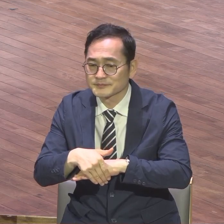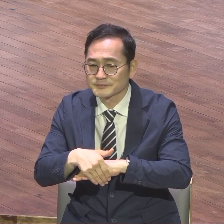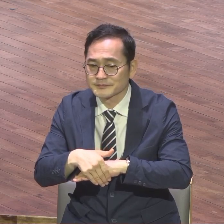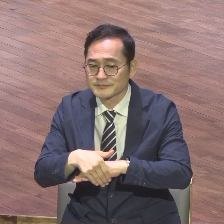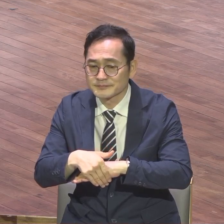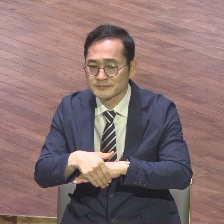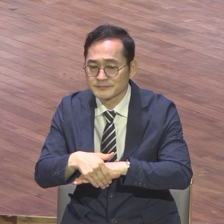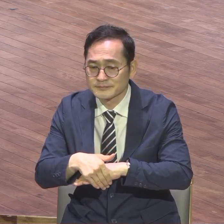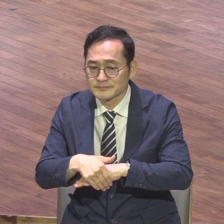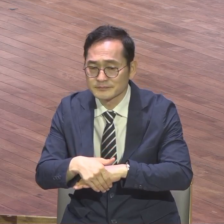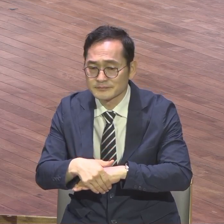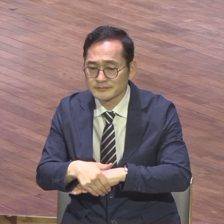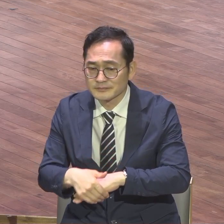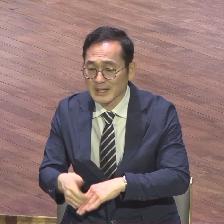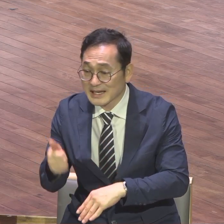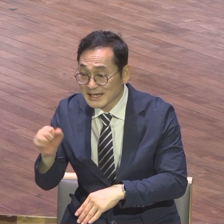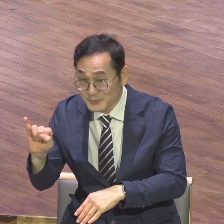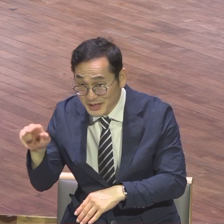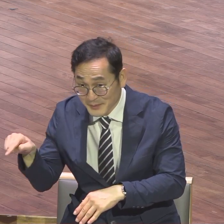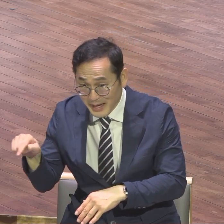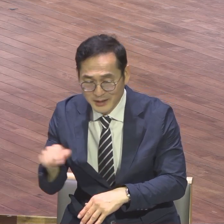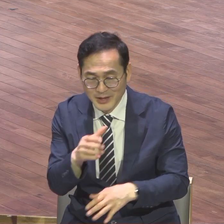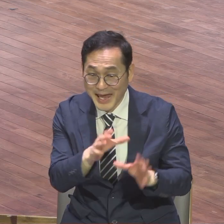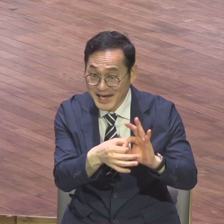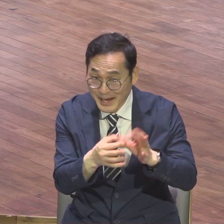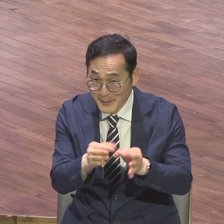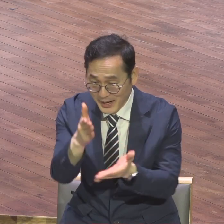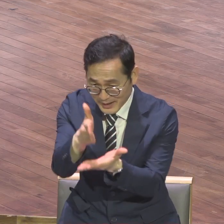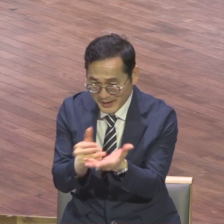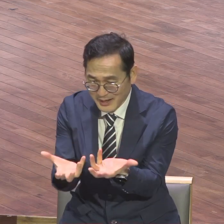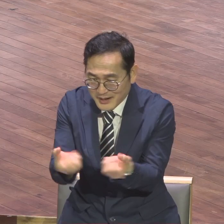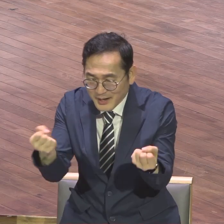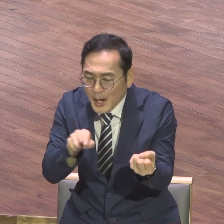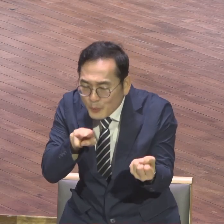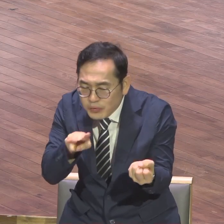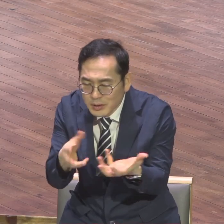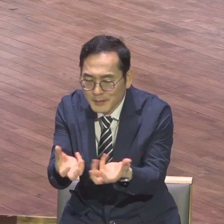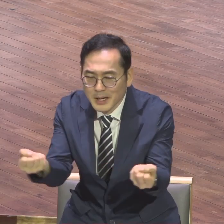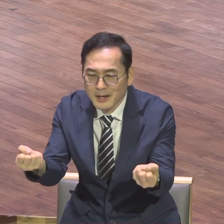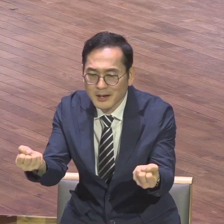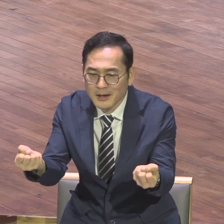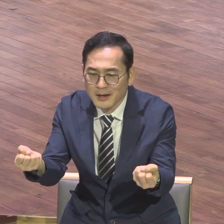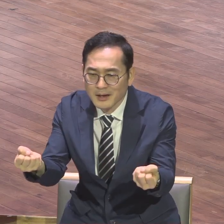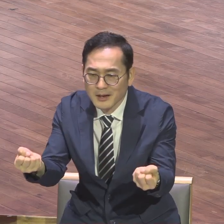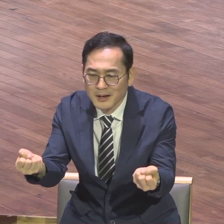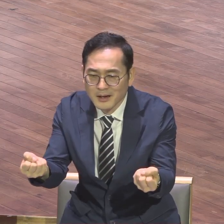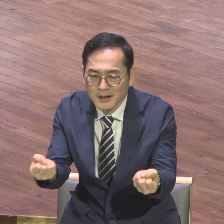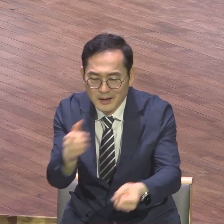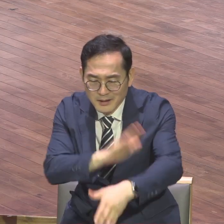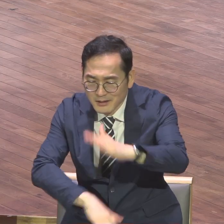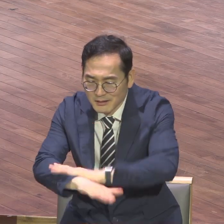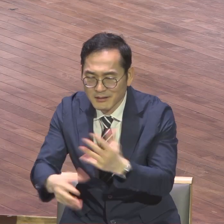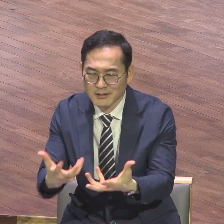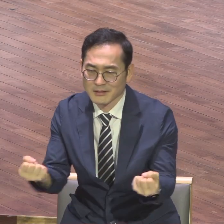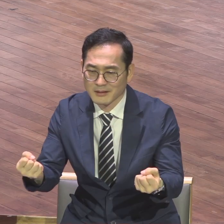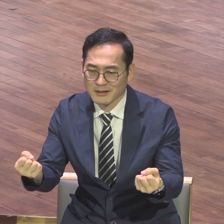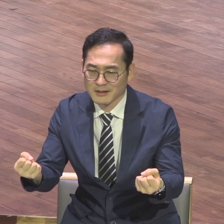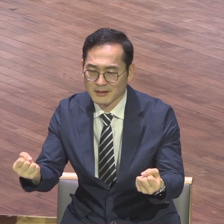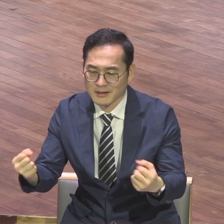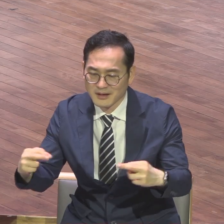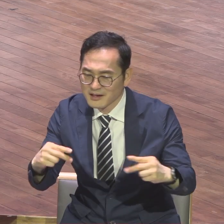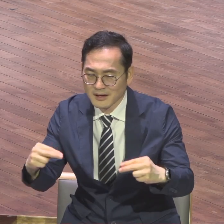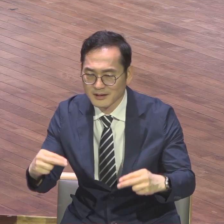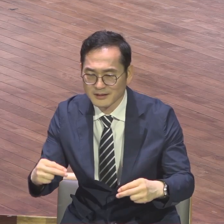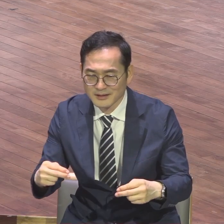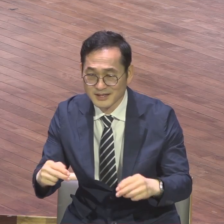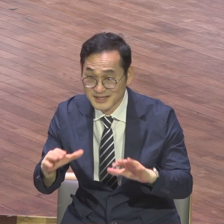전략이요 히브리파 헬라파 파를 만들어 버린 것입니다. 이 파를 만들어 버려 그냥 어? 파를 만들어